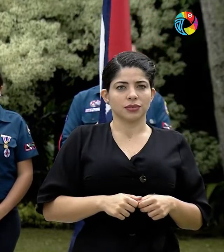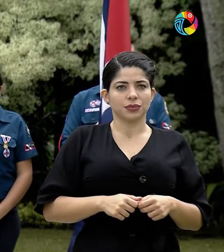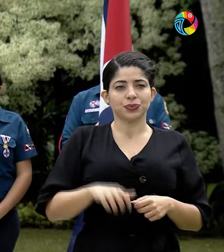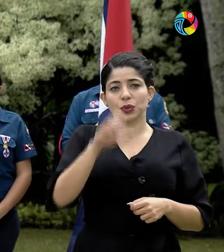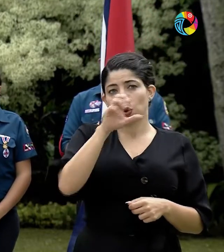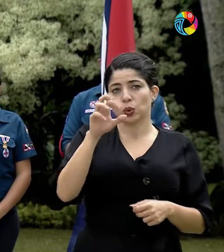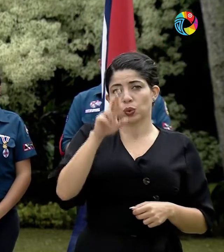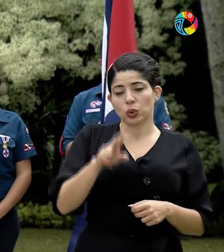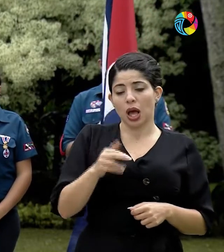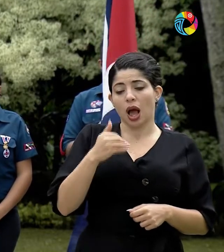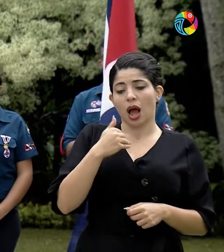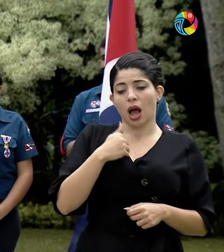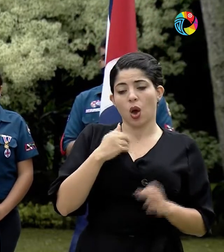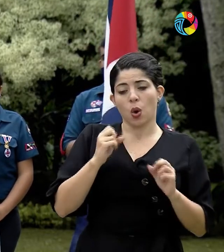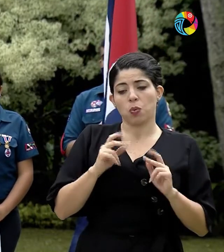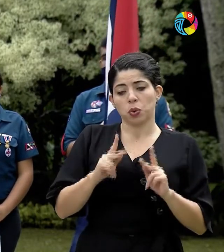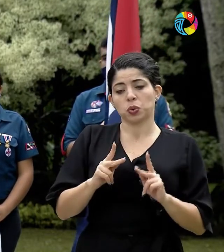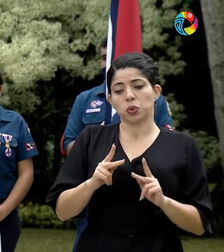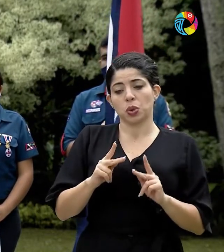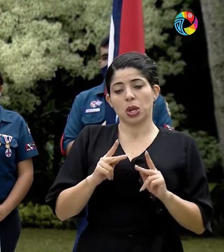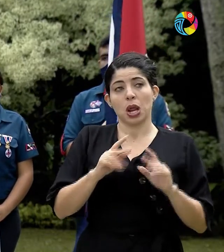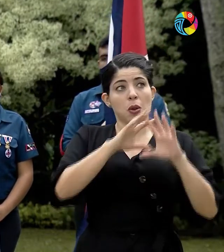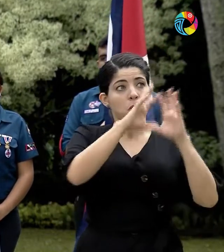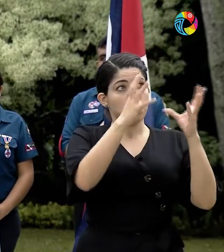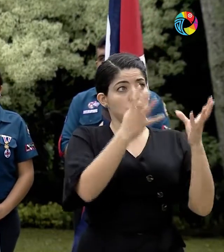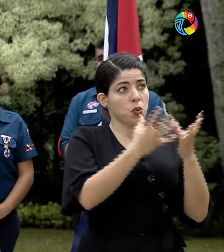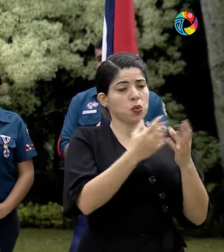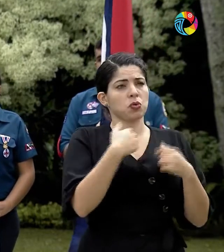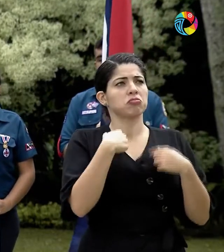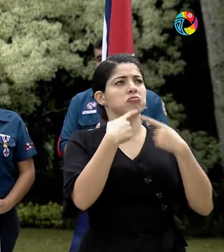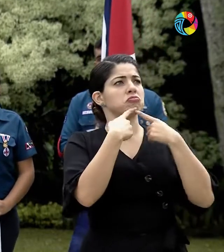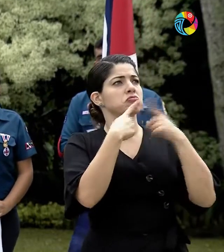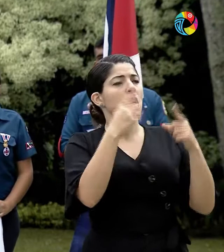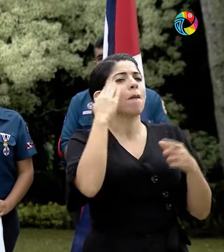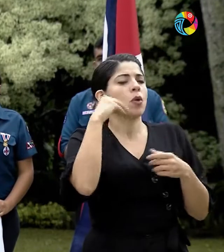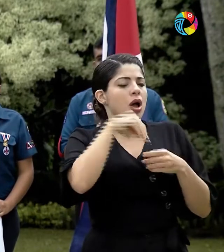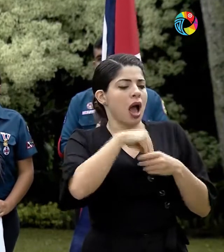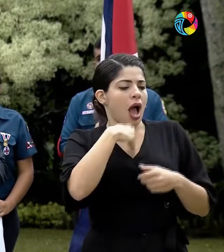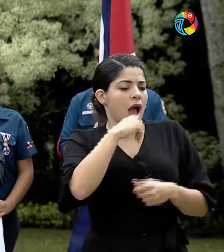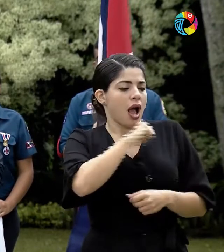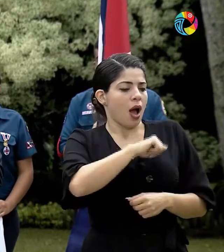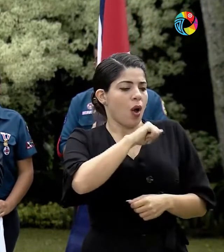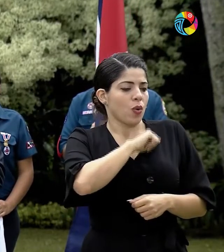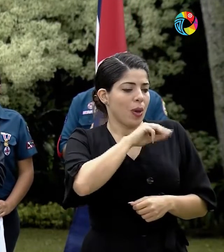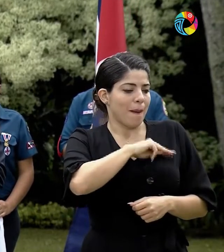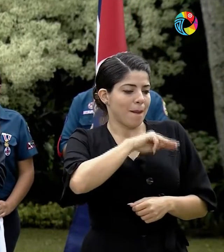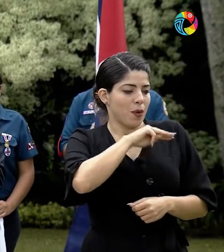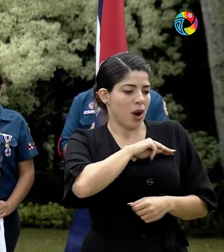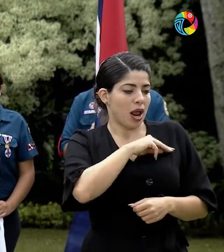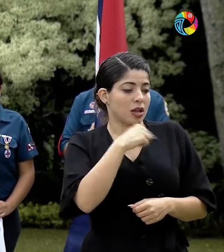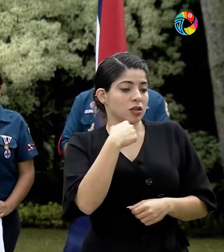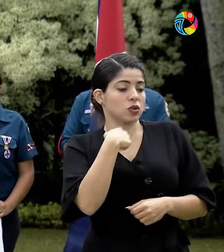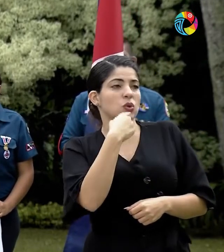Costa Rica tiene la oportunidad de decirle al mundo con autoridad moral esas verdades que son incómodas pero ciertas.